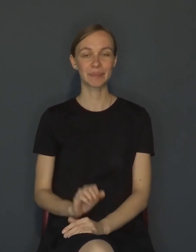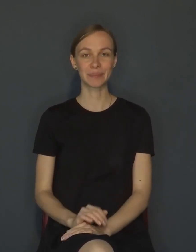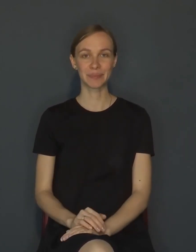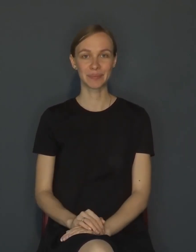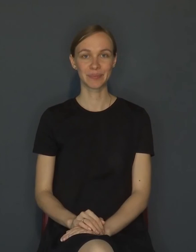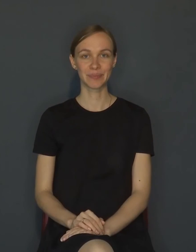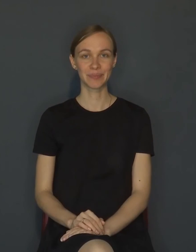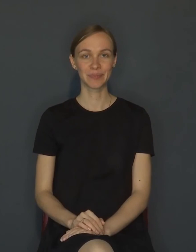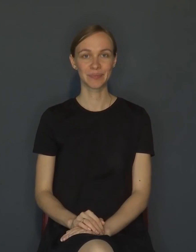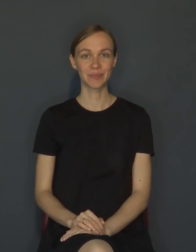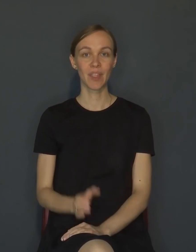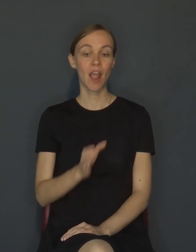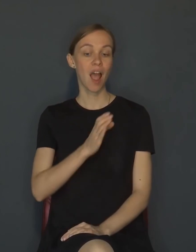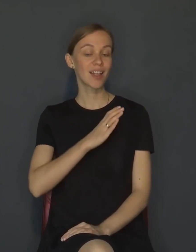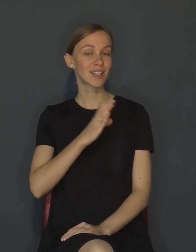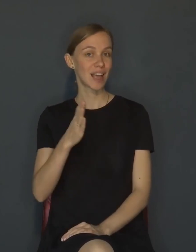скарби наші духовні.